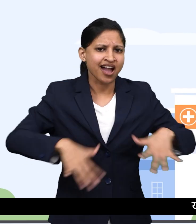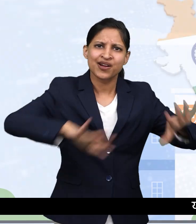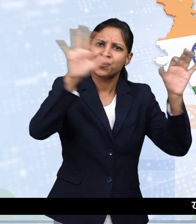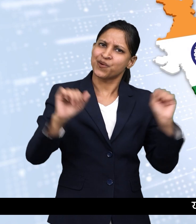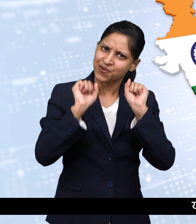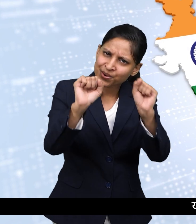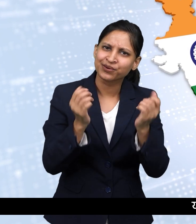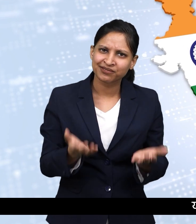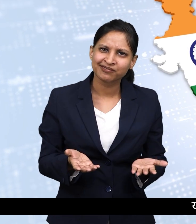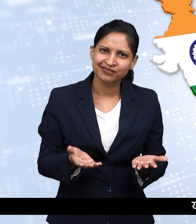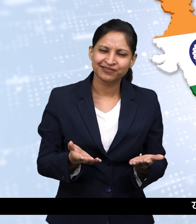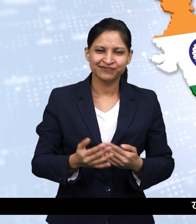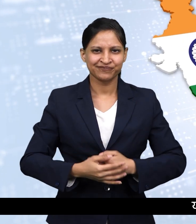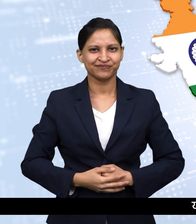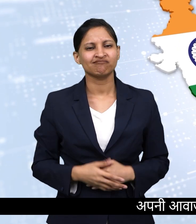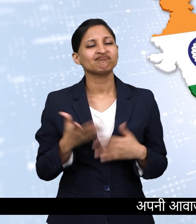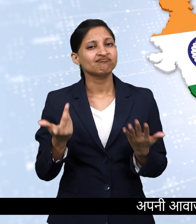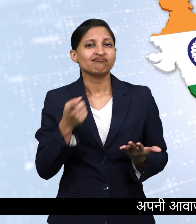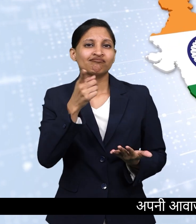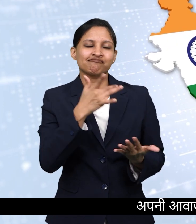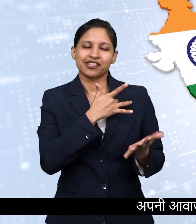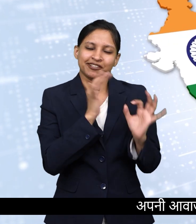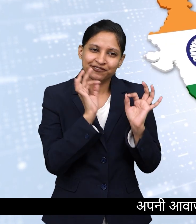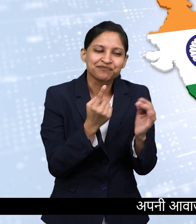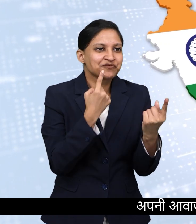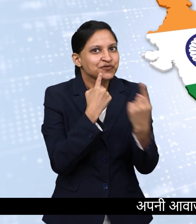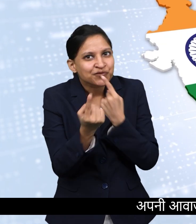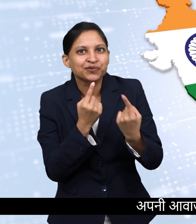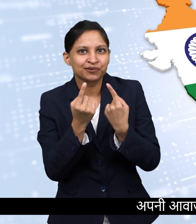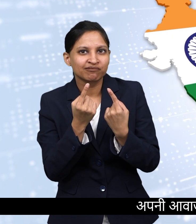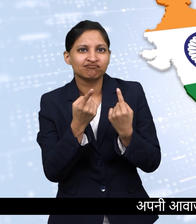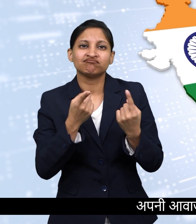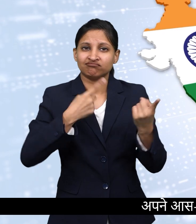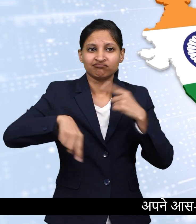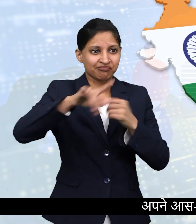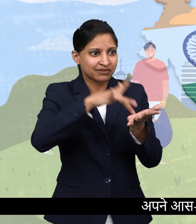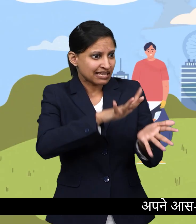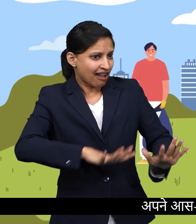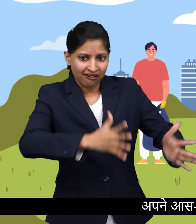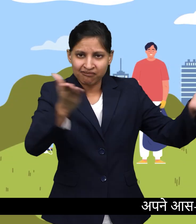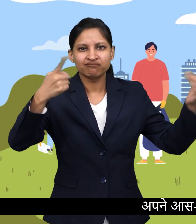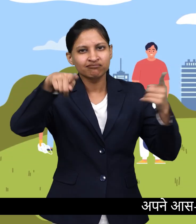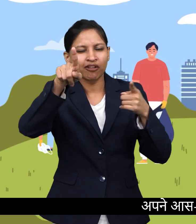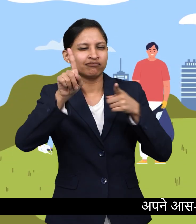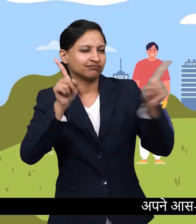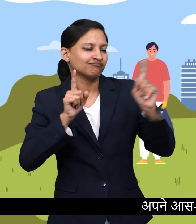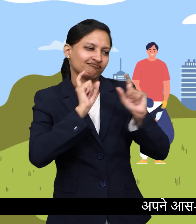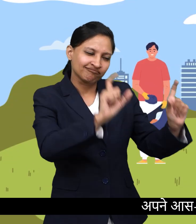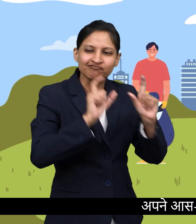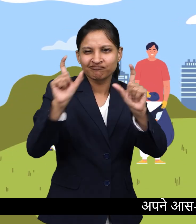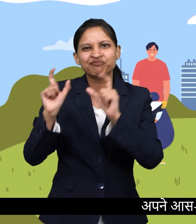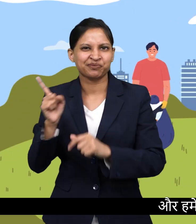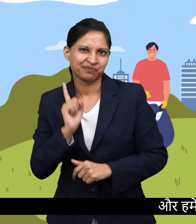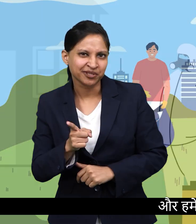ये देश आपका है। अपनी आवाज का उपयोग विनम्रता से करें, अपने आसपास की चीजों का ध्यान